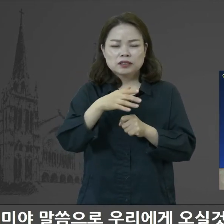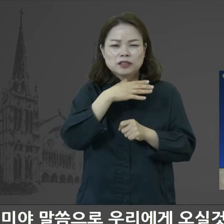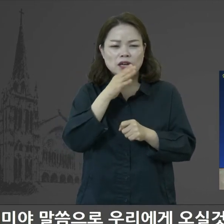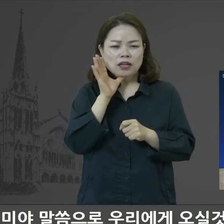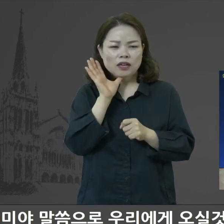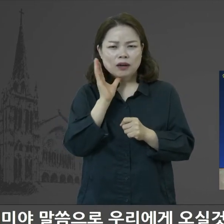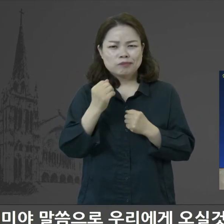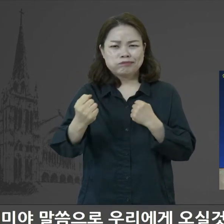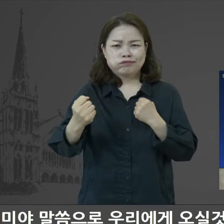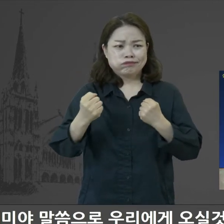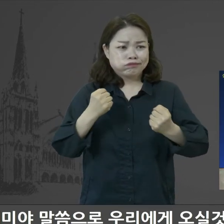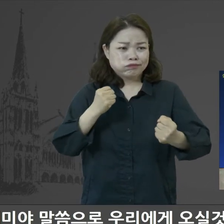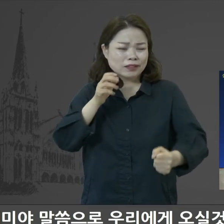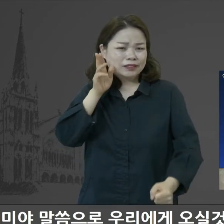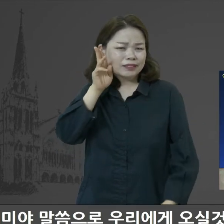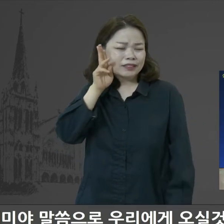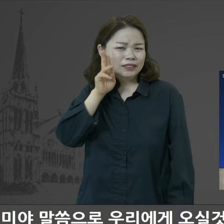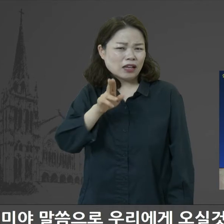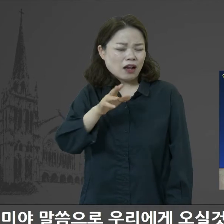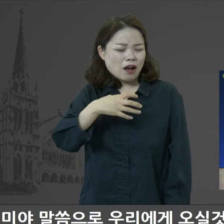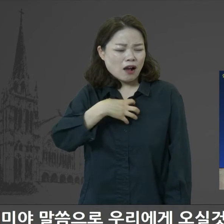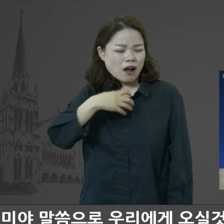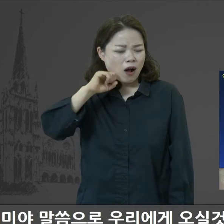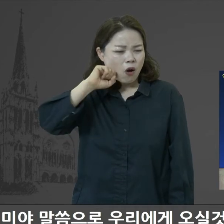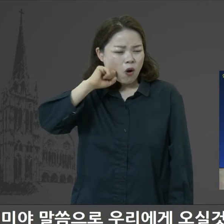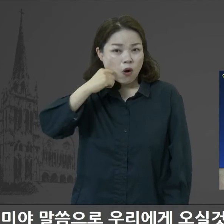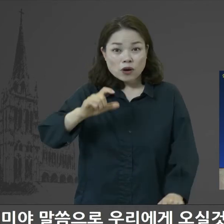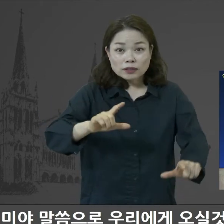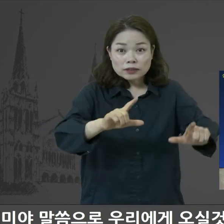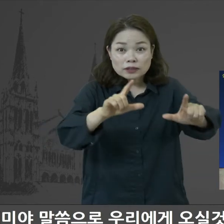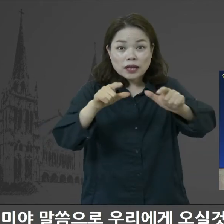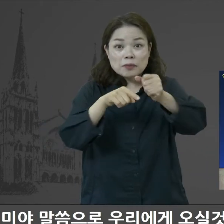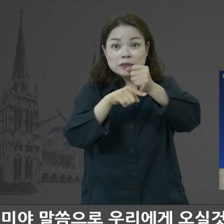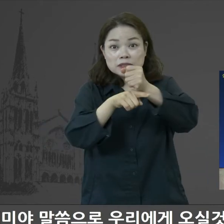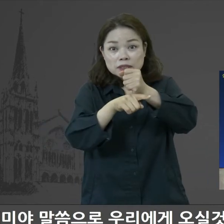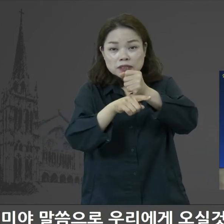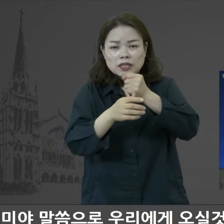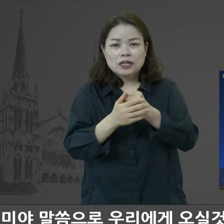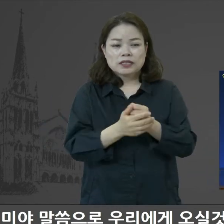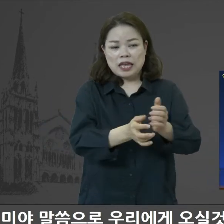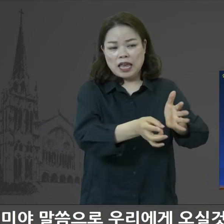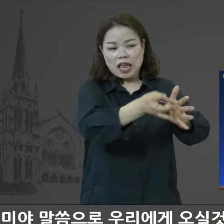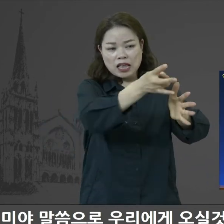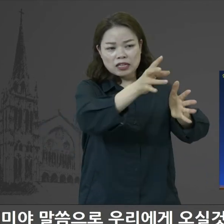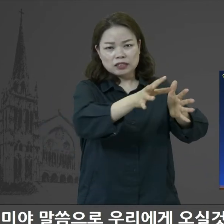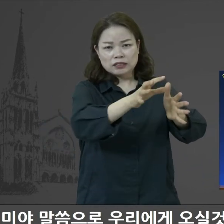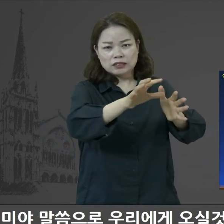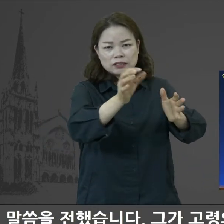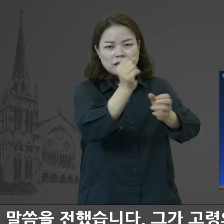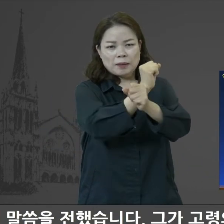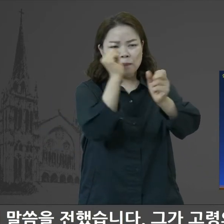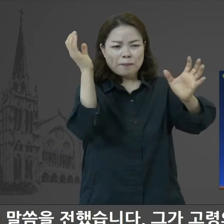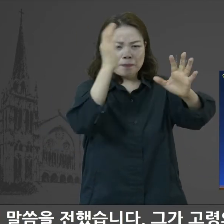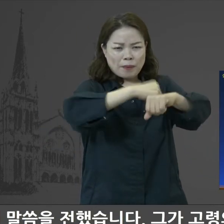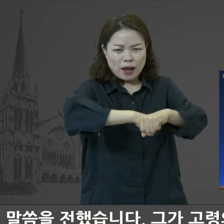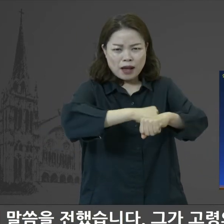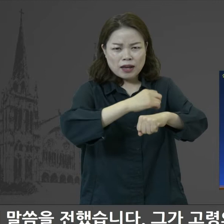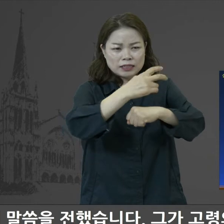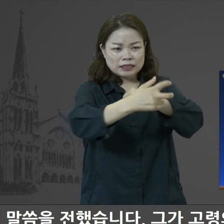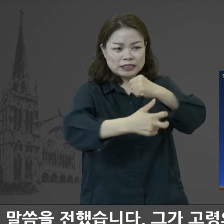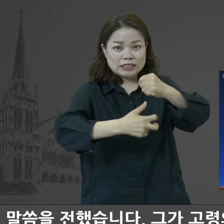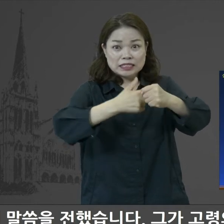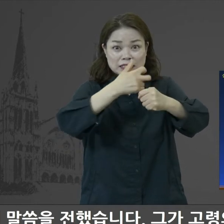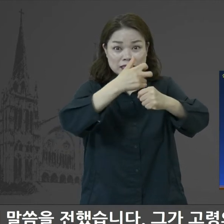나이임에도 불구하고 치열한 삶을 살았던 그 이유를 알게 되는데, 예루살렘의 황폐함이 70년